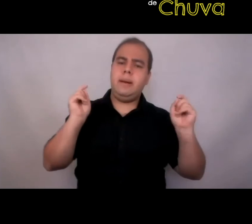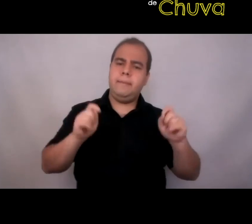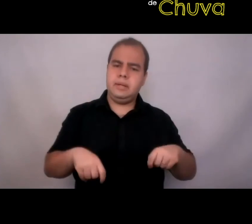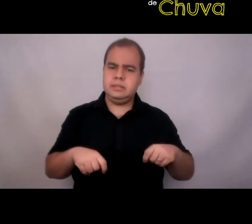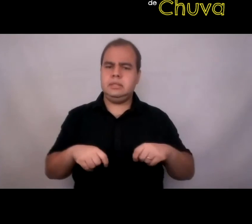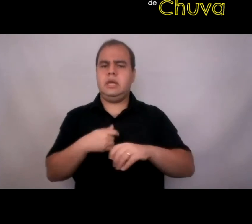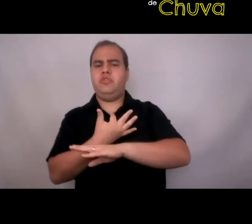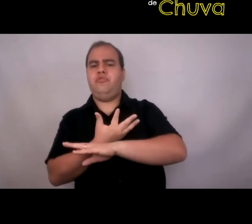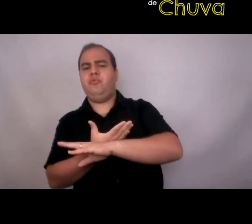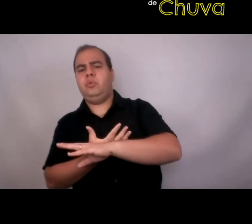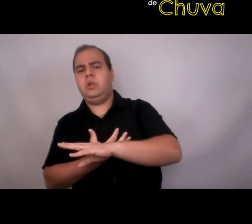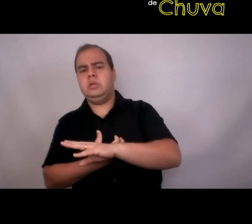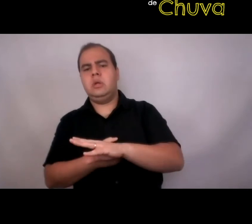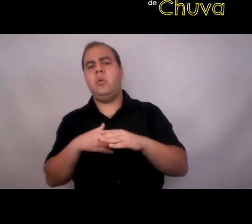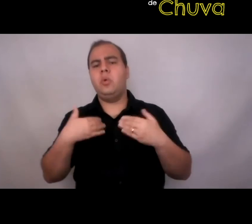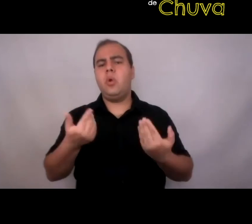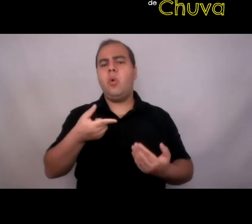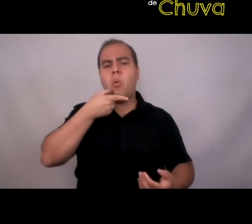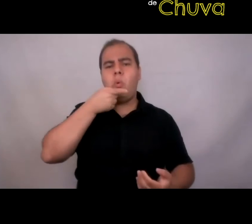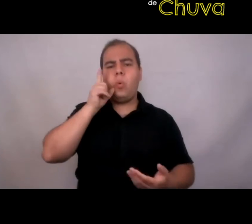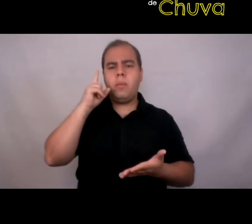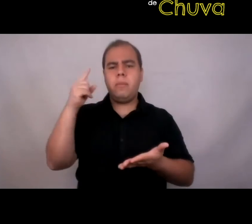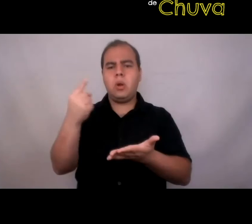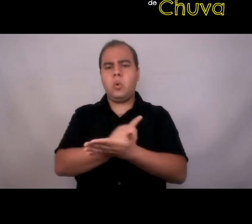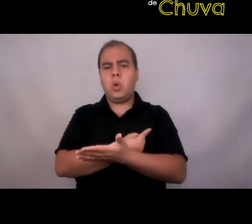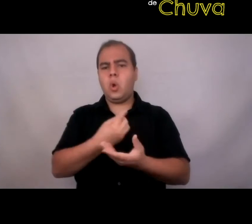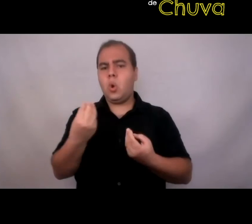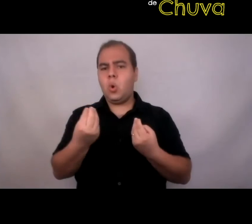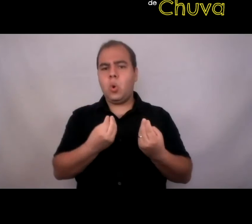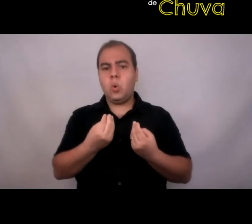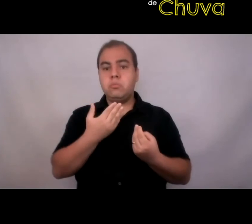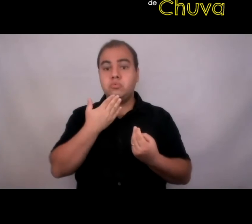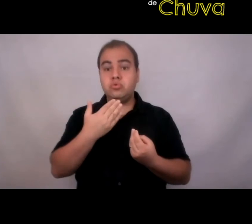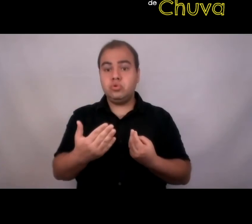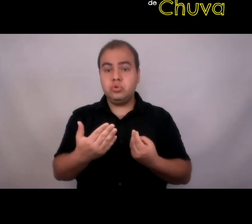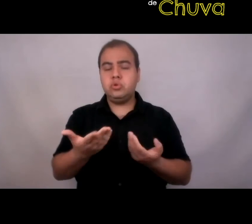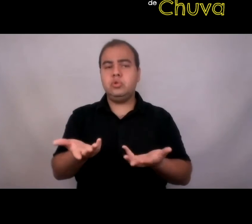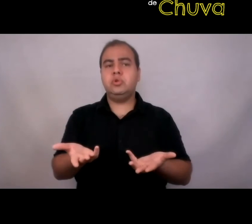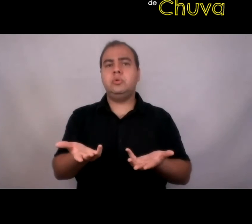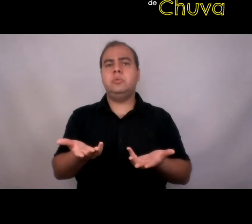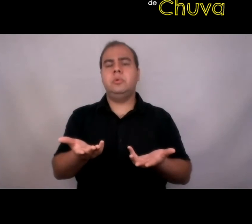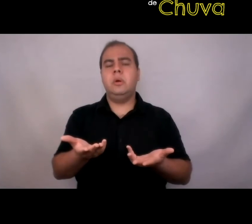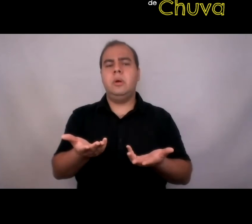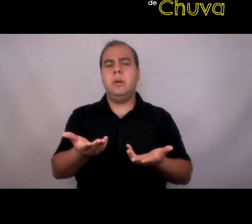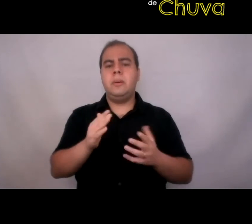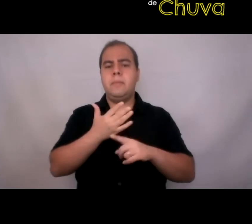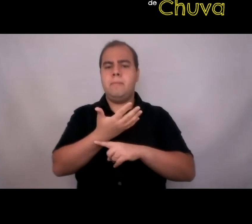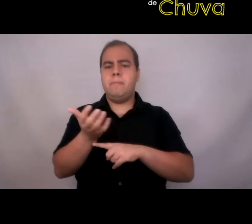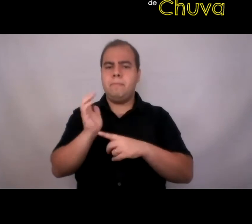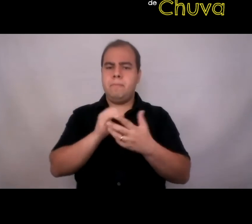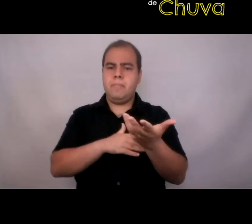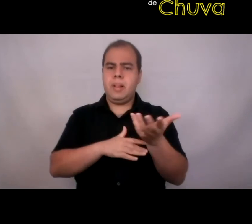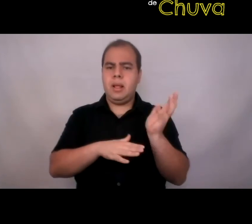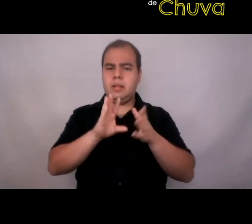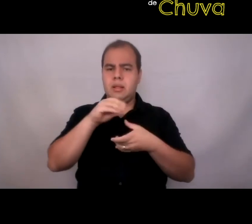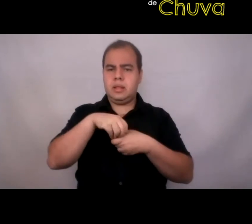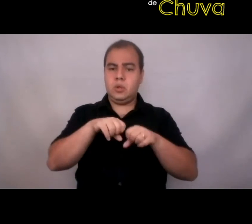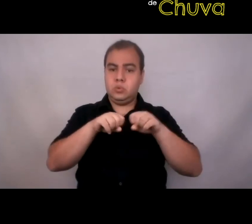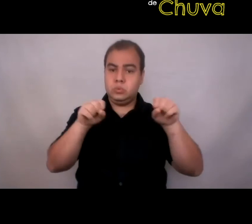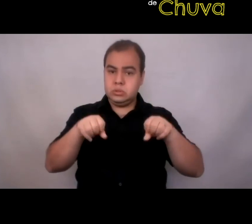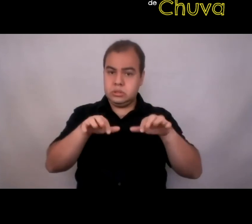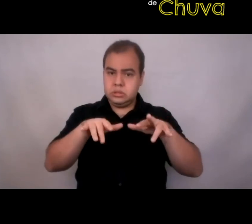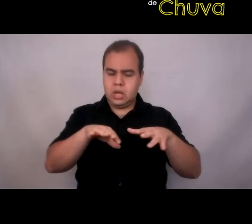infiltração. Então, ontem perguntaram sobre que tipos de plantas a gente usa dentro dos sistemas, né, dos jardins de